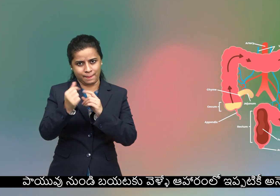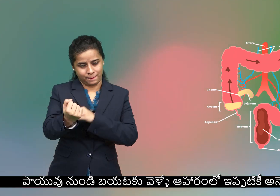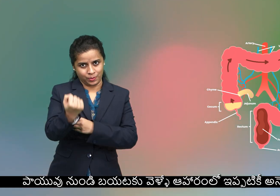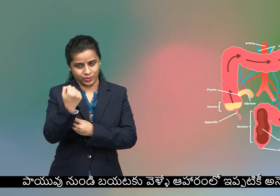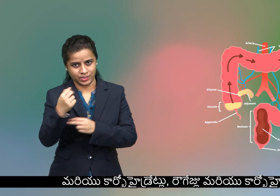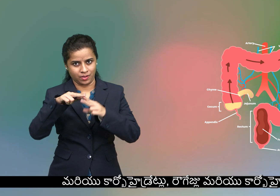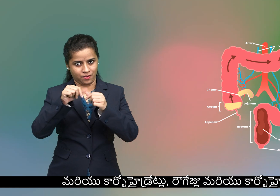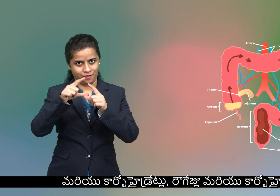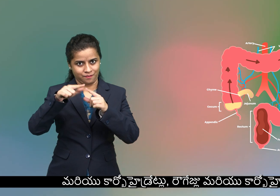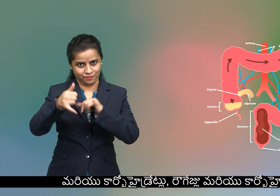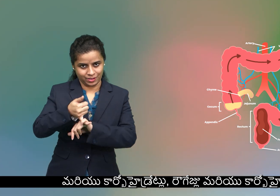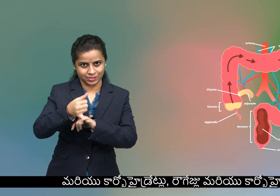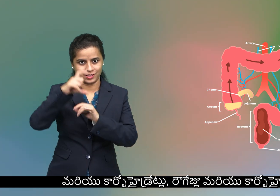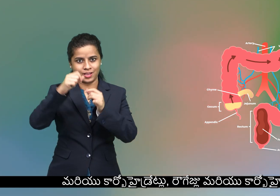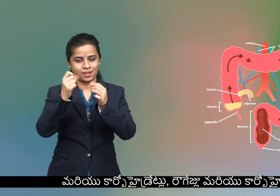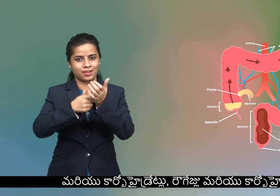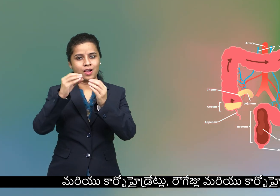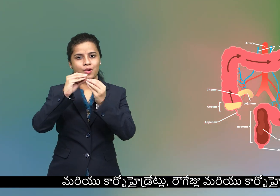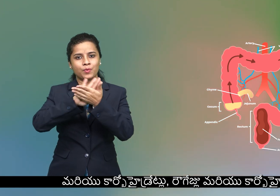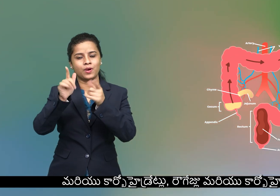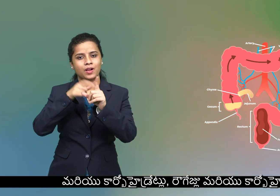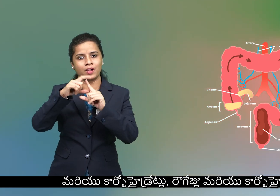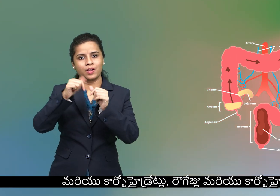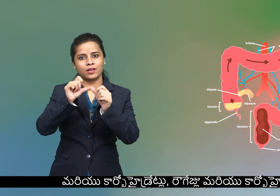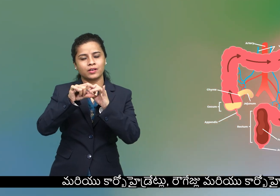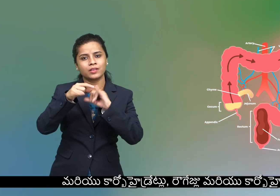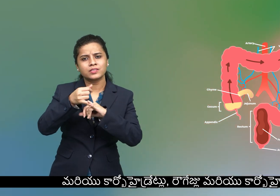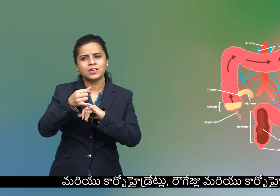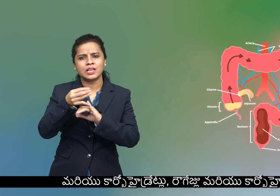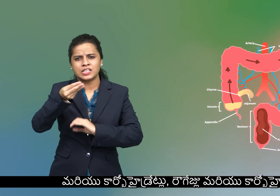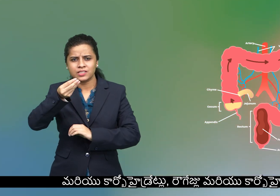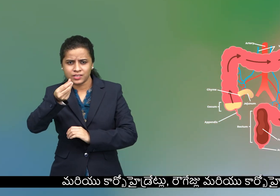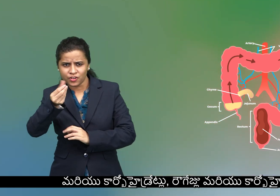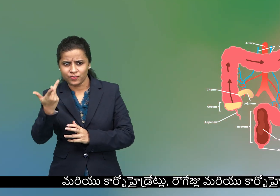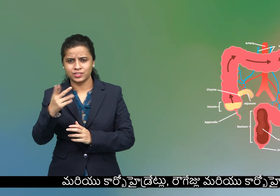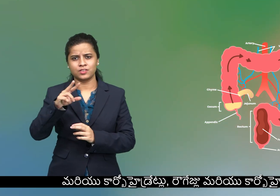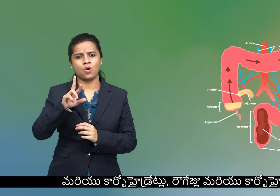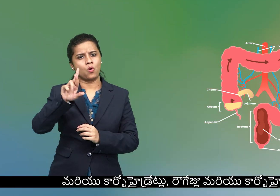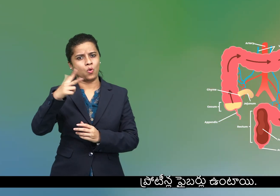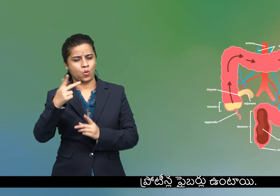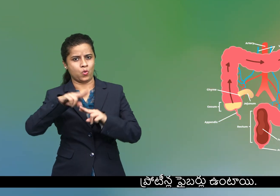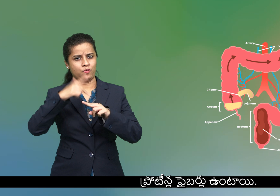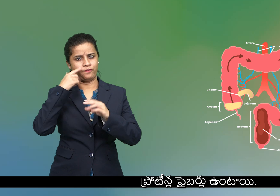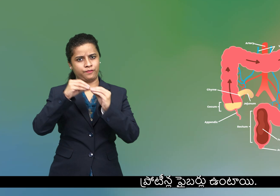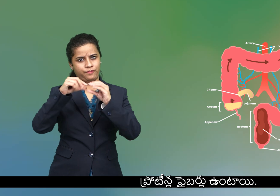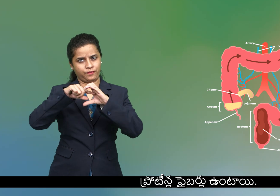మరియు కార్బోహైడ్రేట్లు, రౌగేజ్లు మరియు కార్బోహైడ్రేట్లు లేదా ప్రోటీన్ల